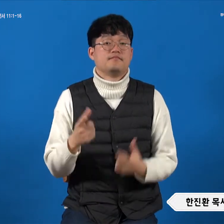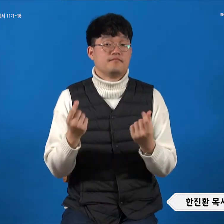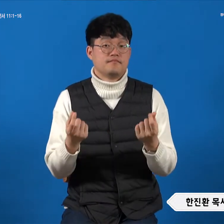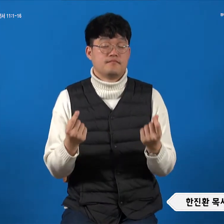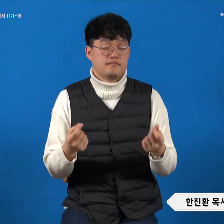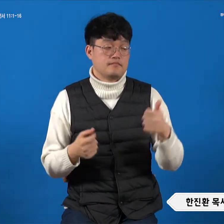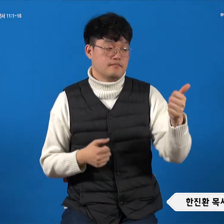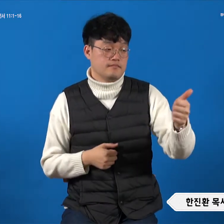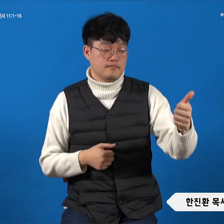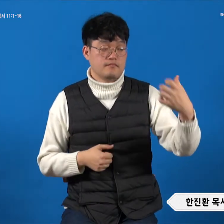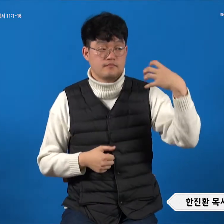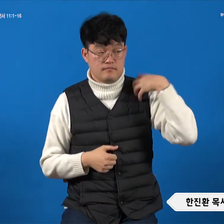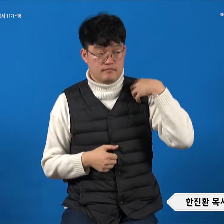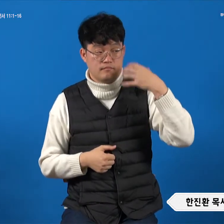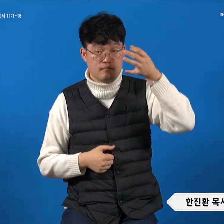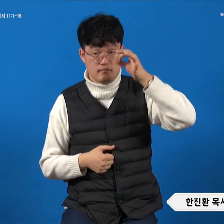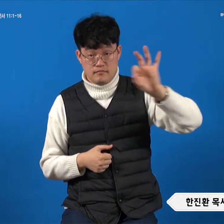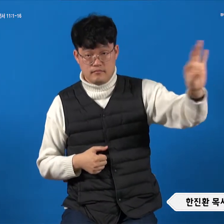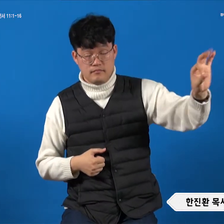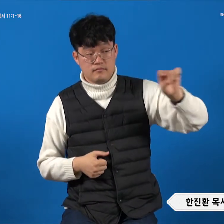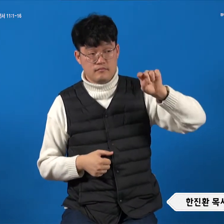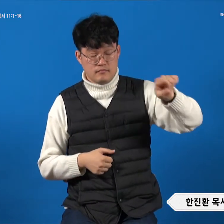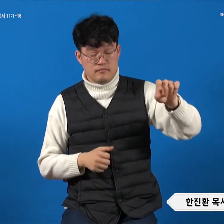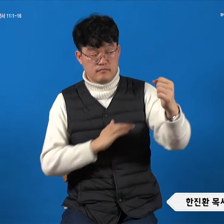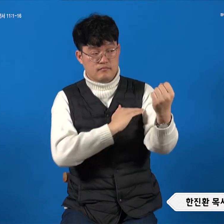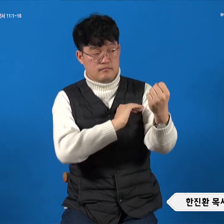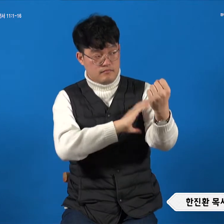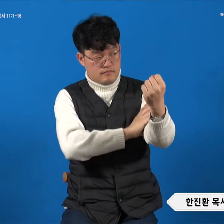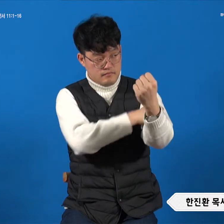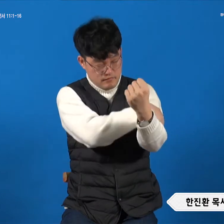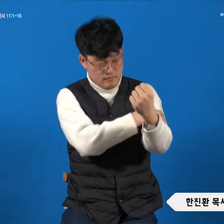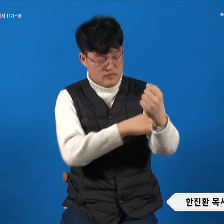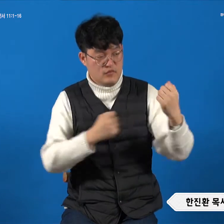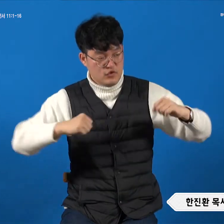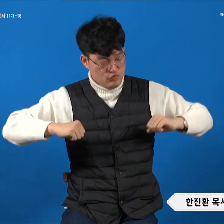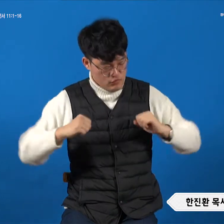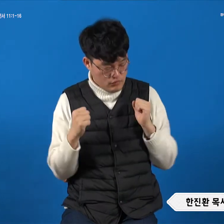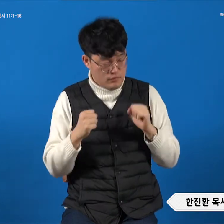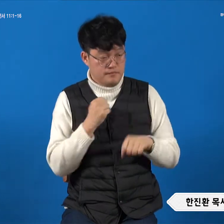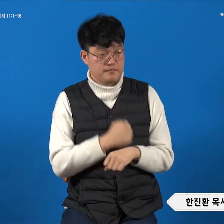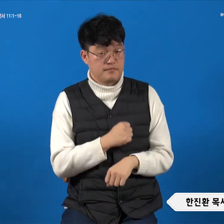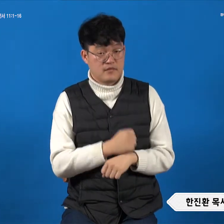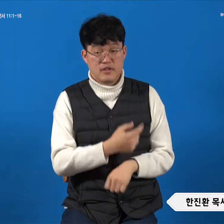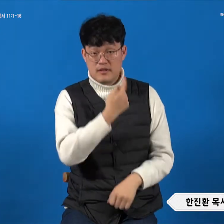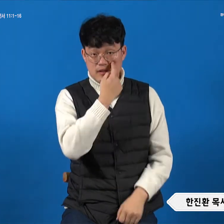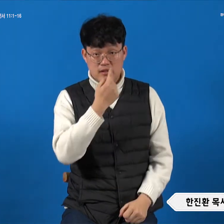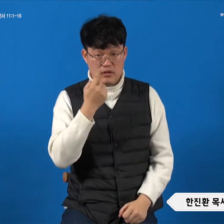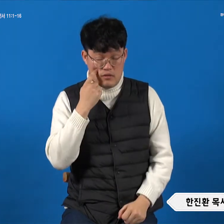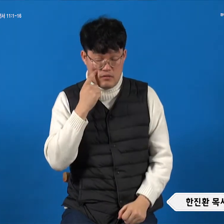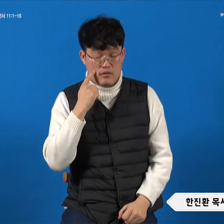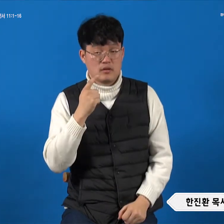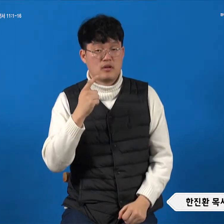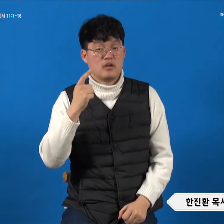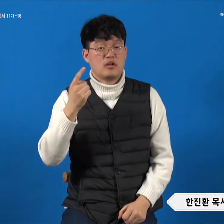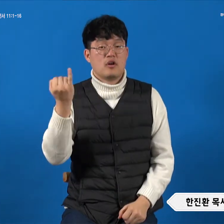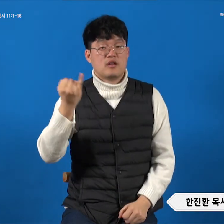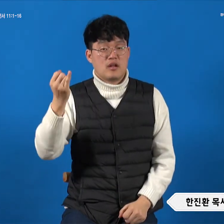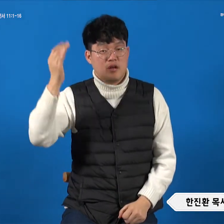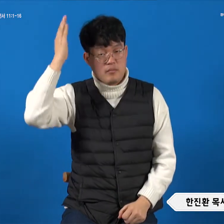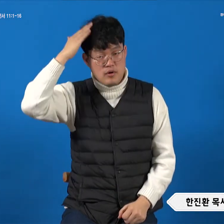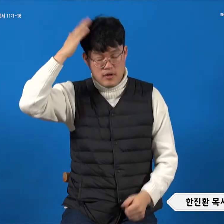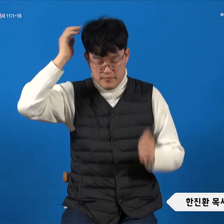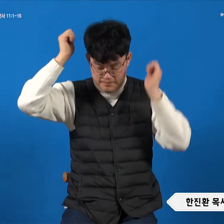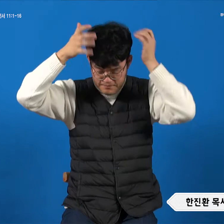그렇게 남편의 역할을 인정하고 그 권위에 순종하겠습니다 하는 표로 그 당시에는